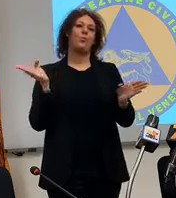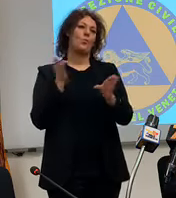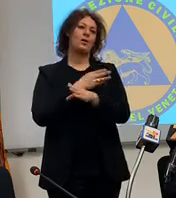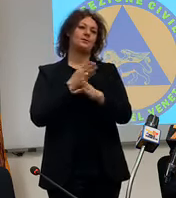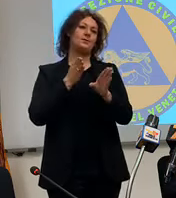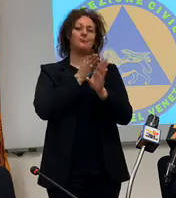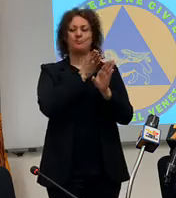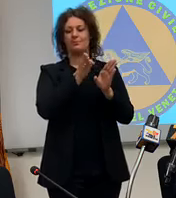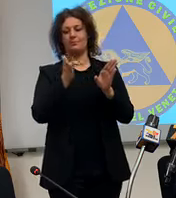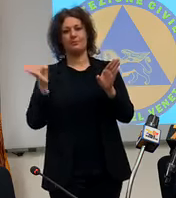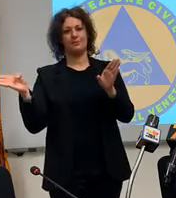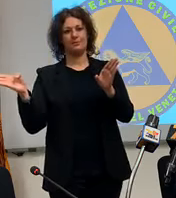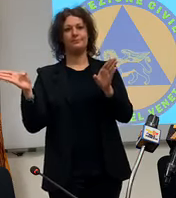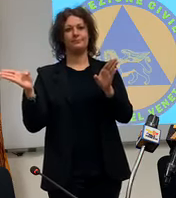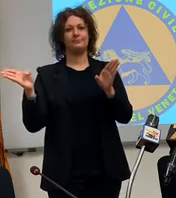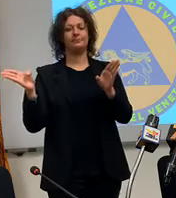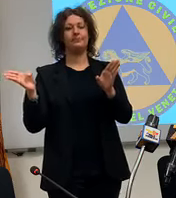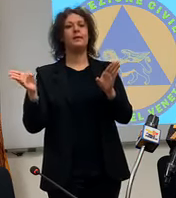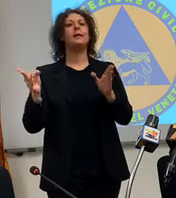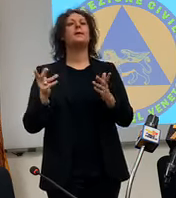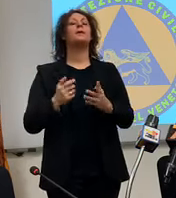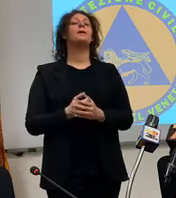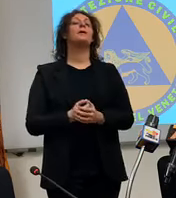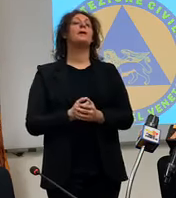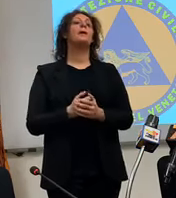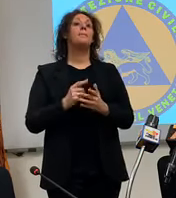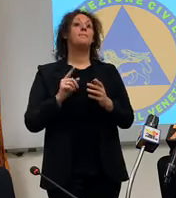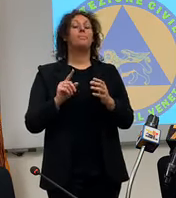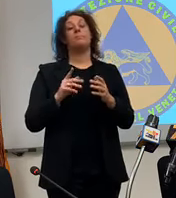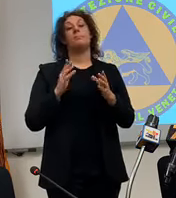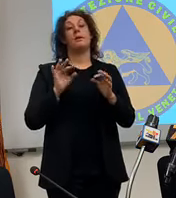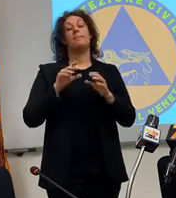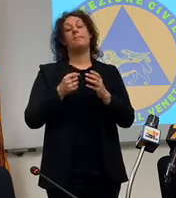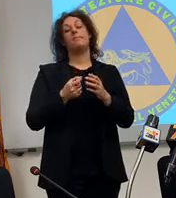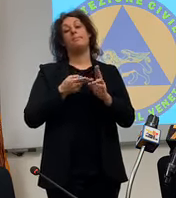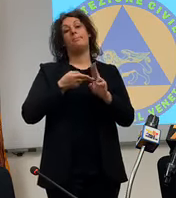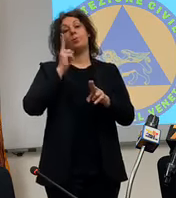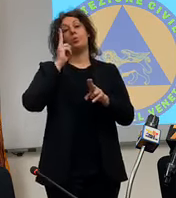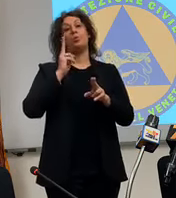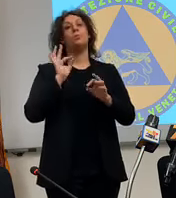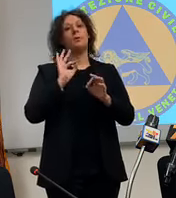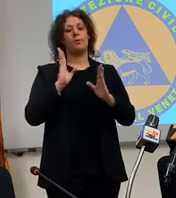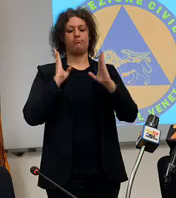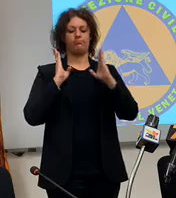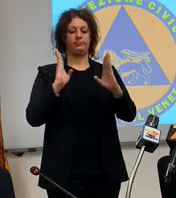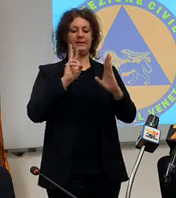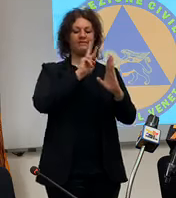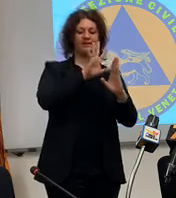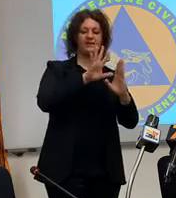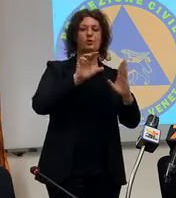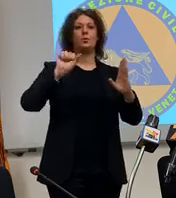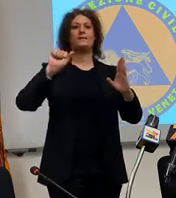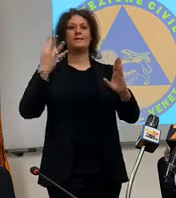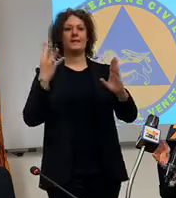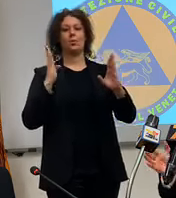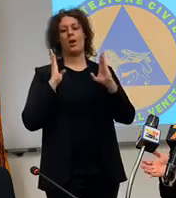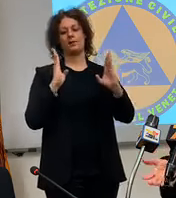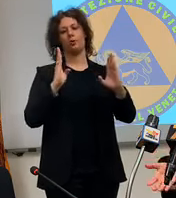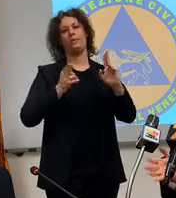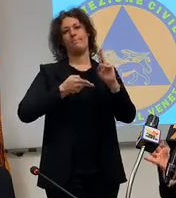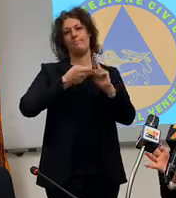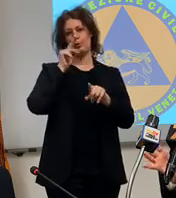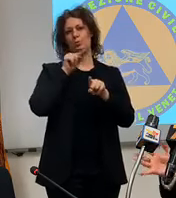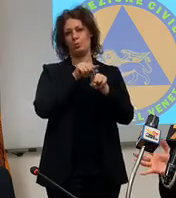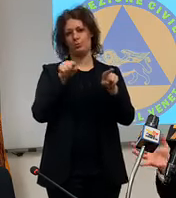della popolazione principalmente in queste fasce d'età dai 25 ai 64 anni e